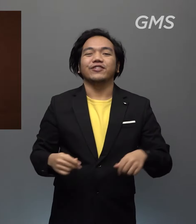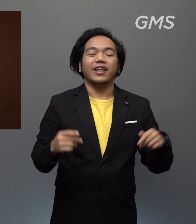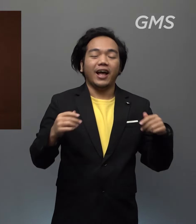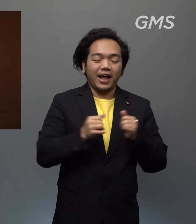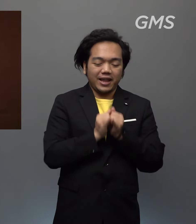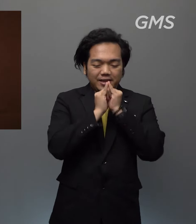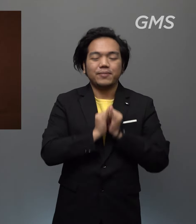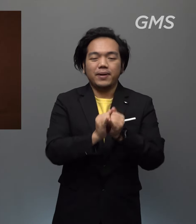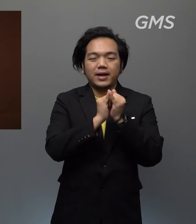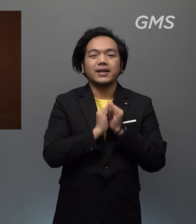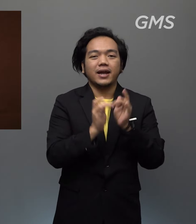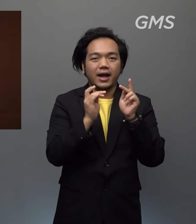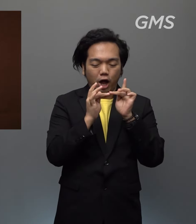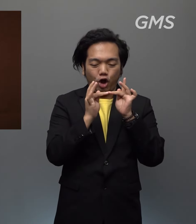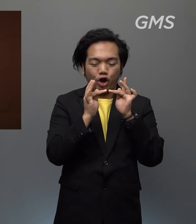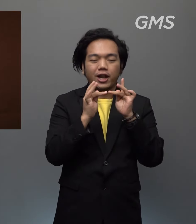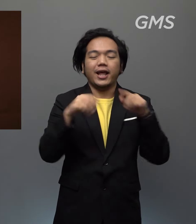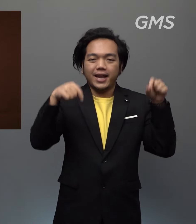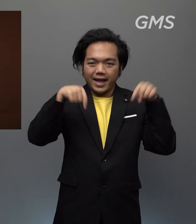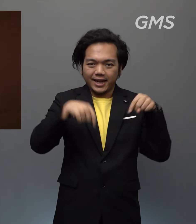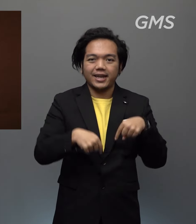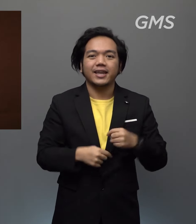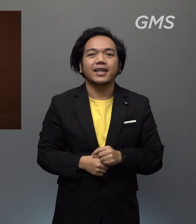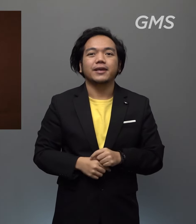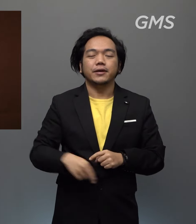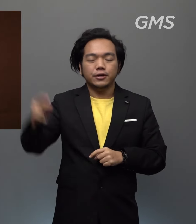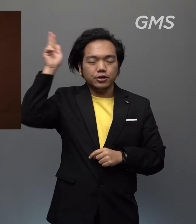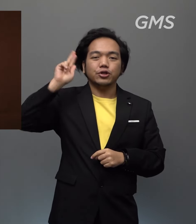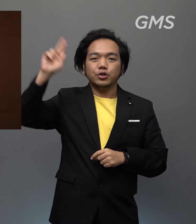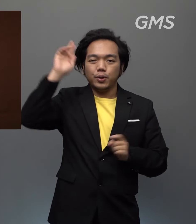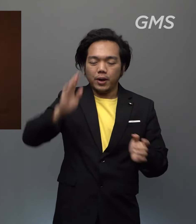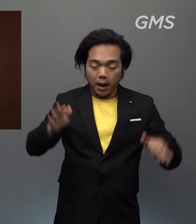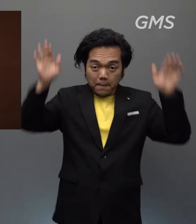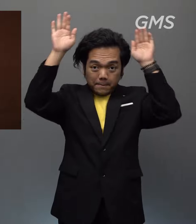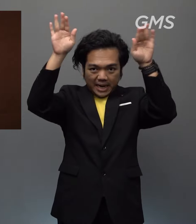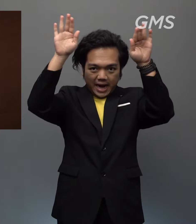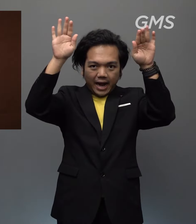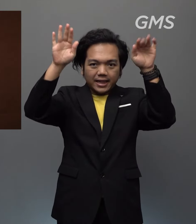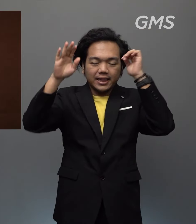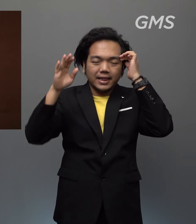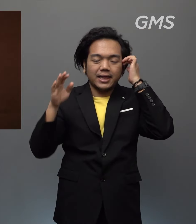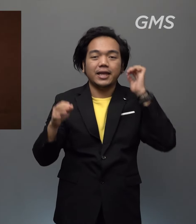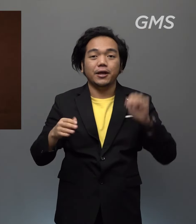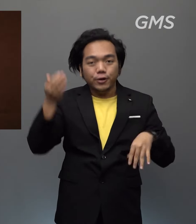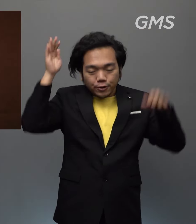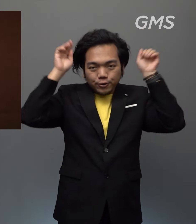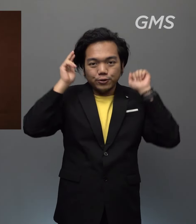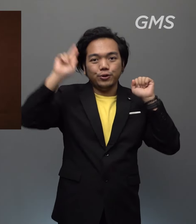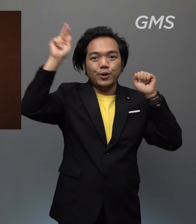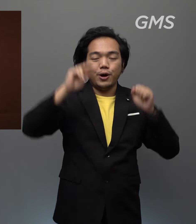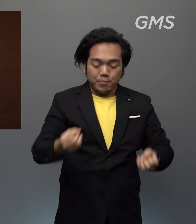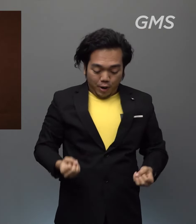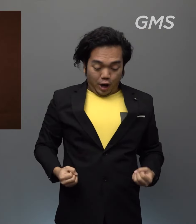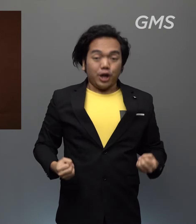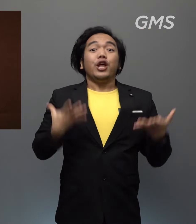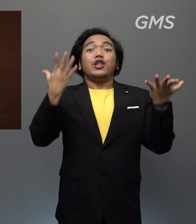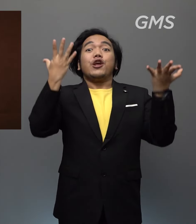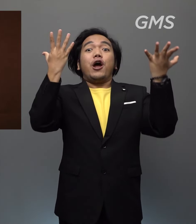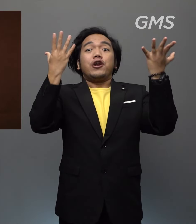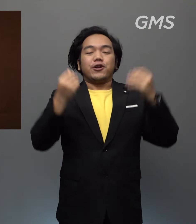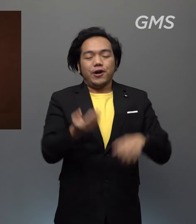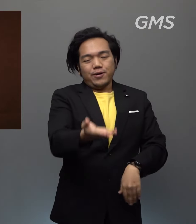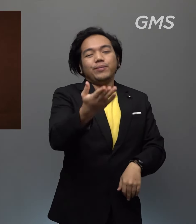sudah menyediakan berkat, dan Dia akan berbicara, menguatkan, meneguhkan, membangkitkan-Mu, dan ada